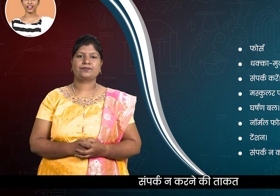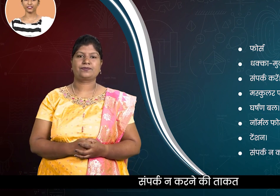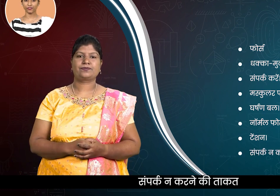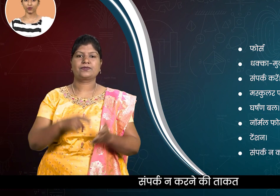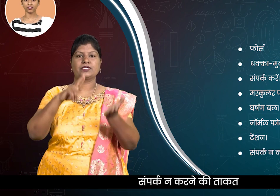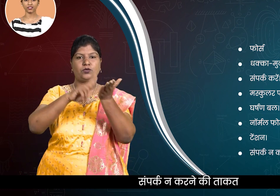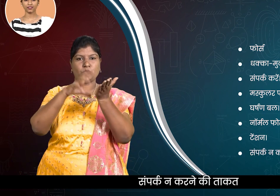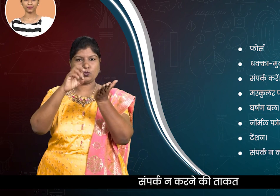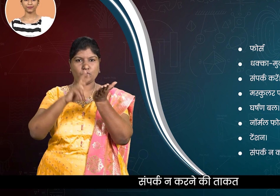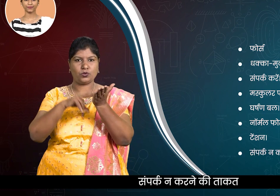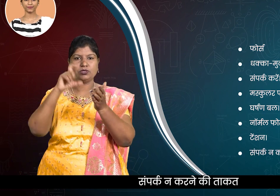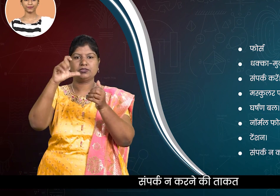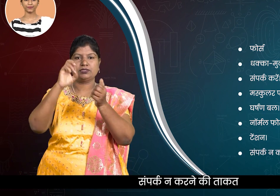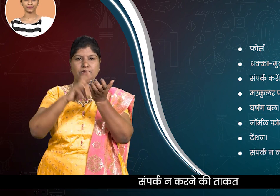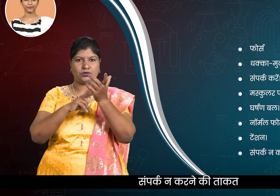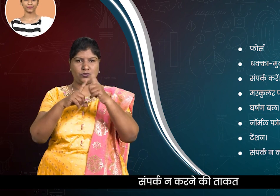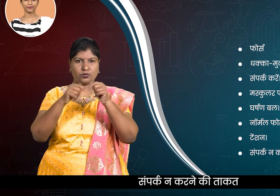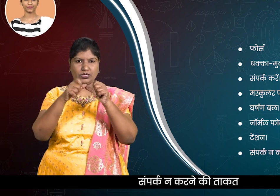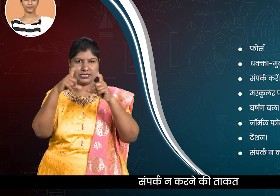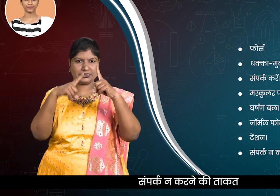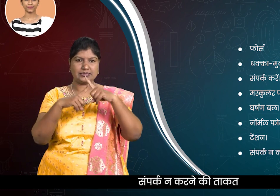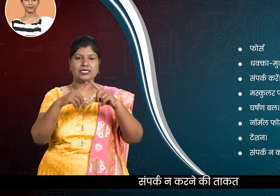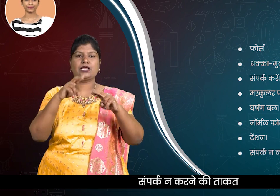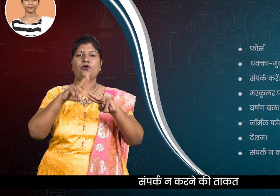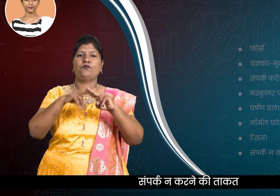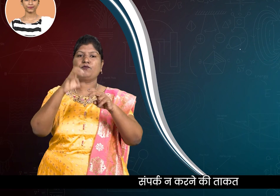नॉन कॉन्टैक्ट फोर्स।